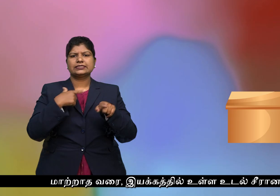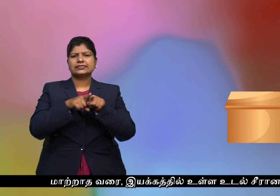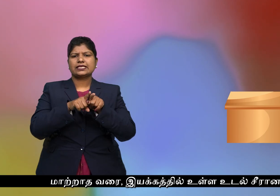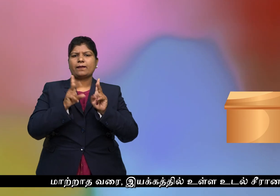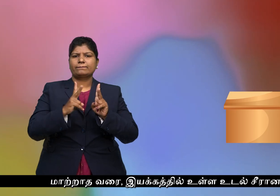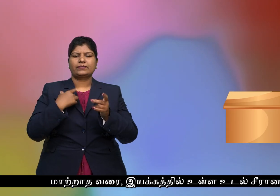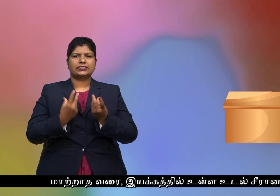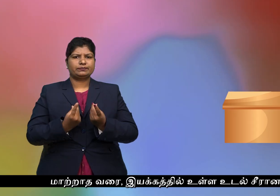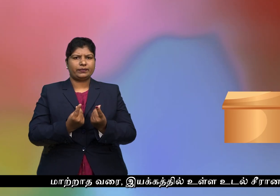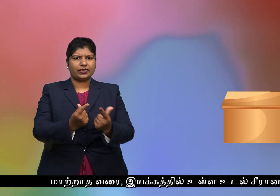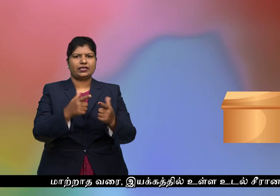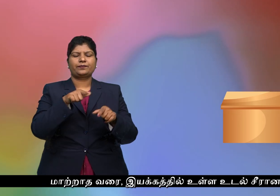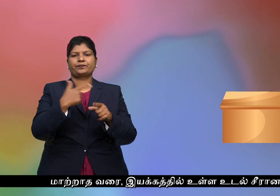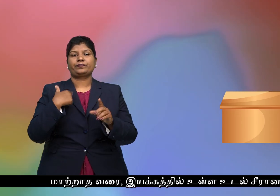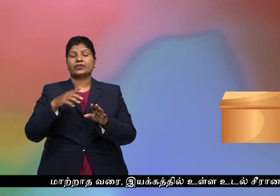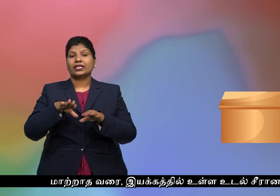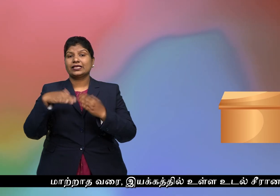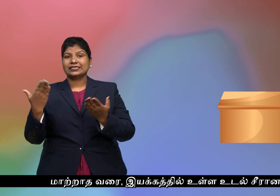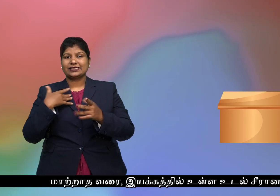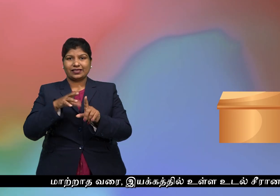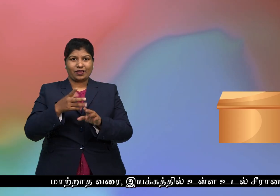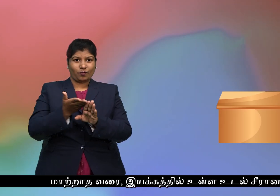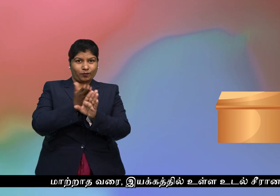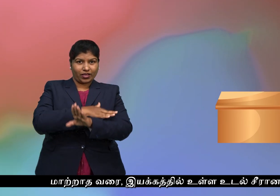மாறாத வரை இயக்கத்தில் உள்ள உடல் சீரான வேகத்தில்